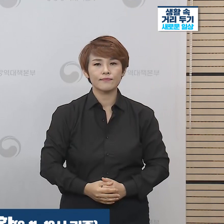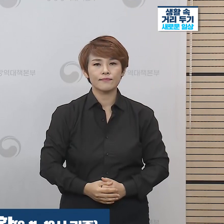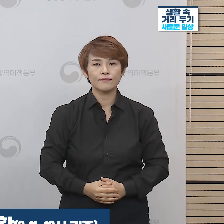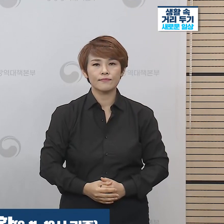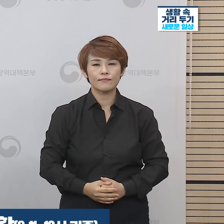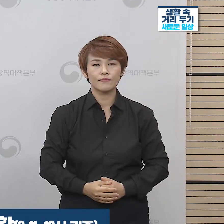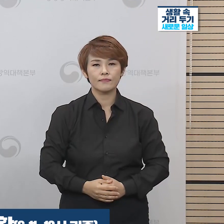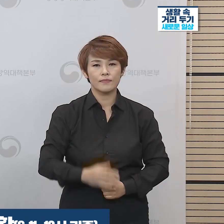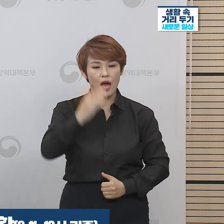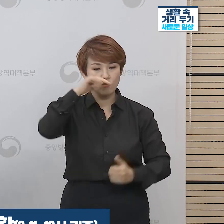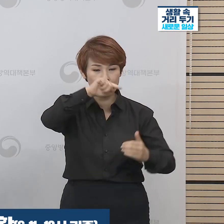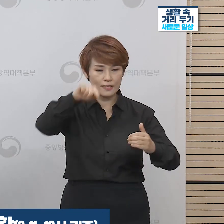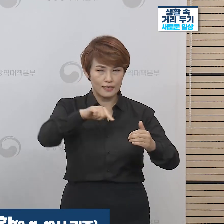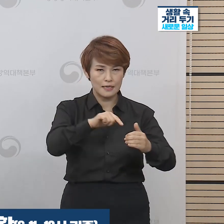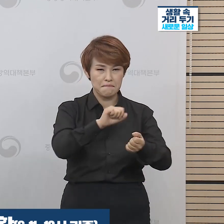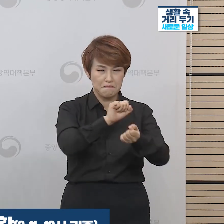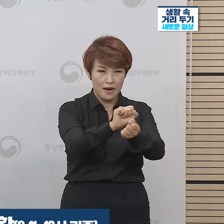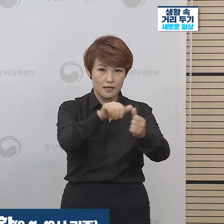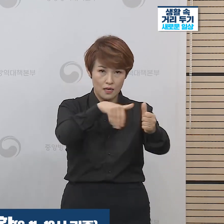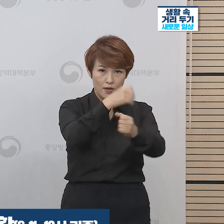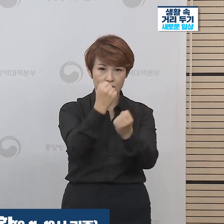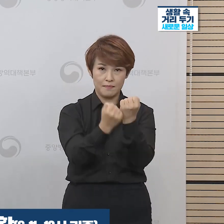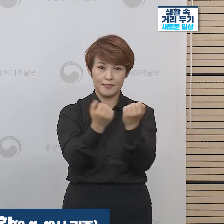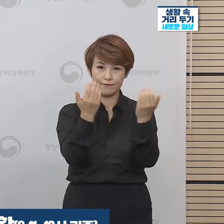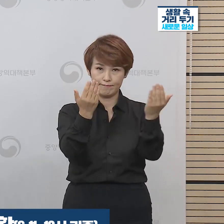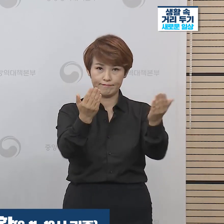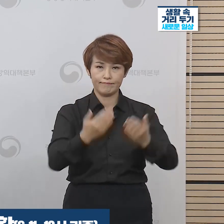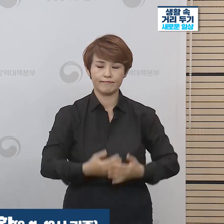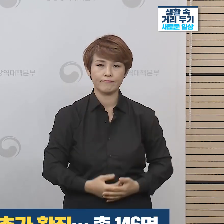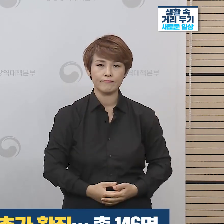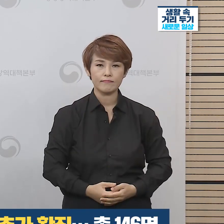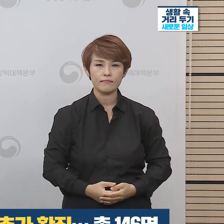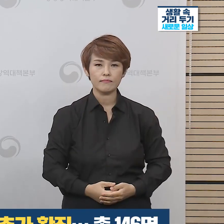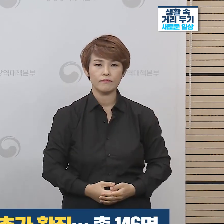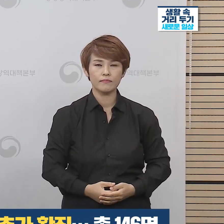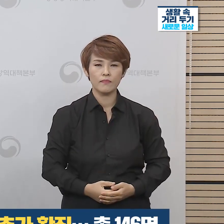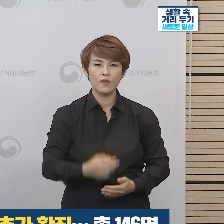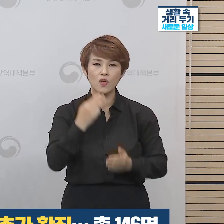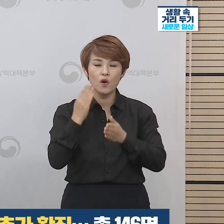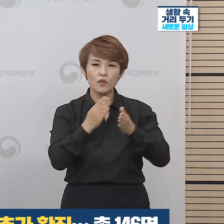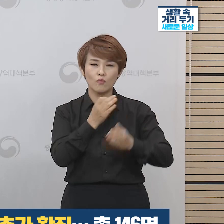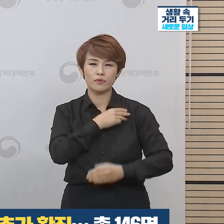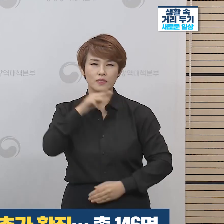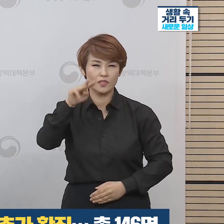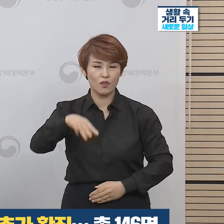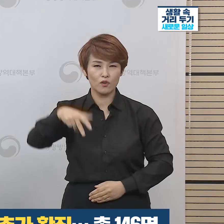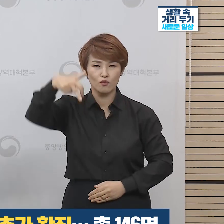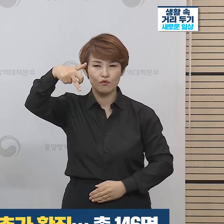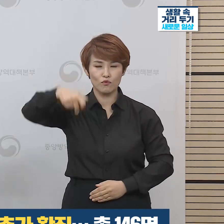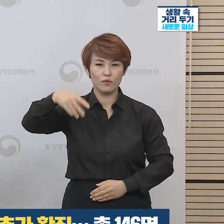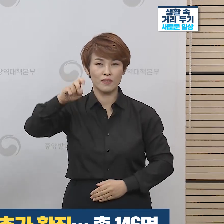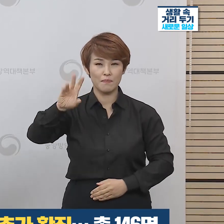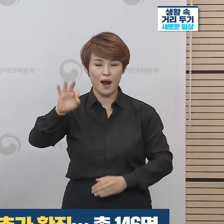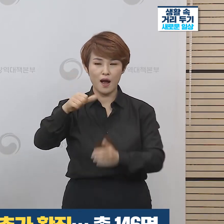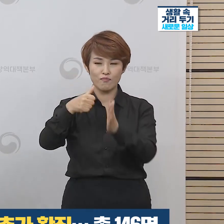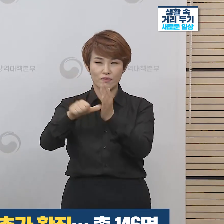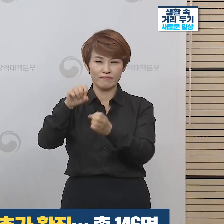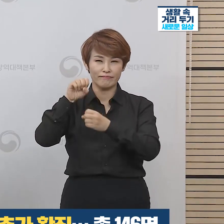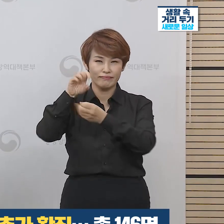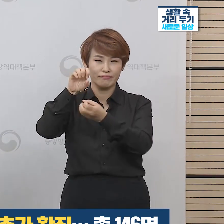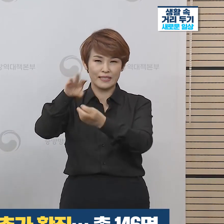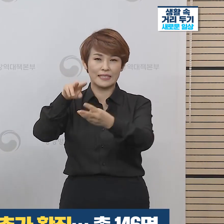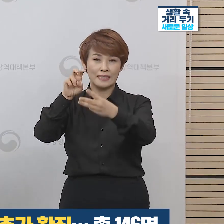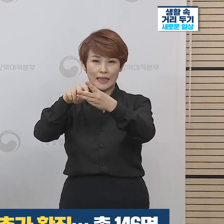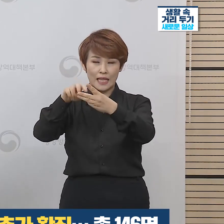남으로 국내 주요 발생 현황을 다시 말씀드리겠습니다 경기도 부천시 쿠팡 물류센터 집단